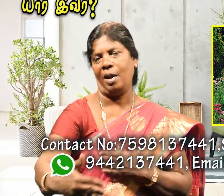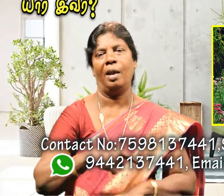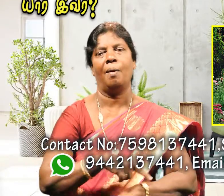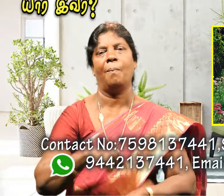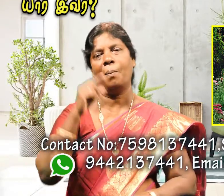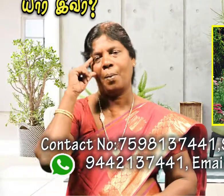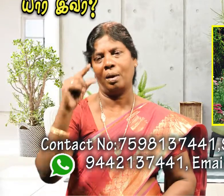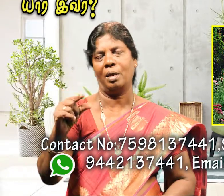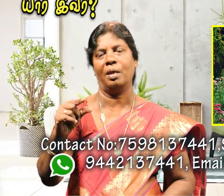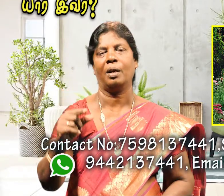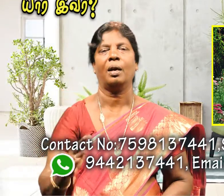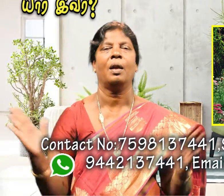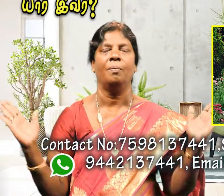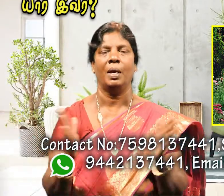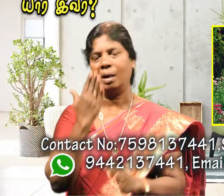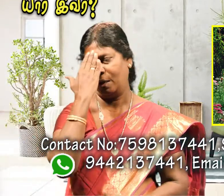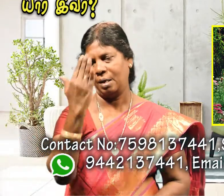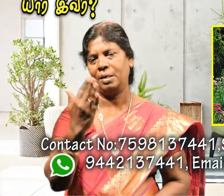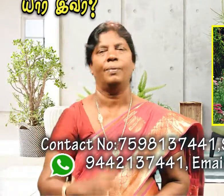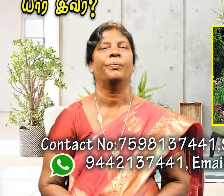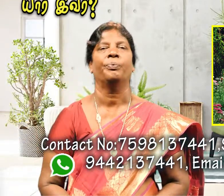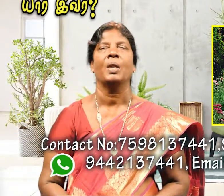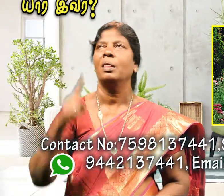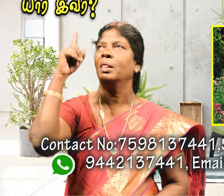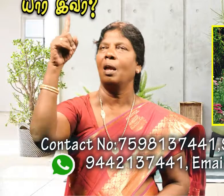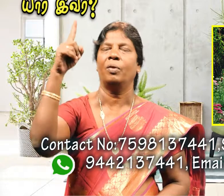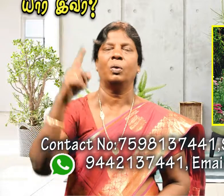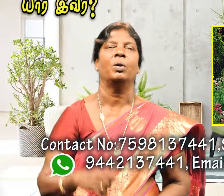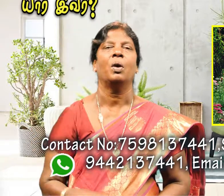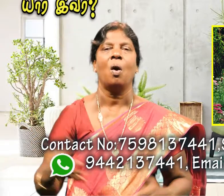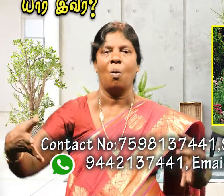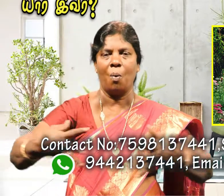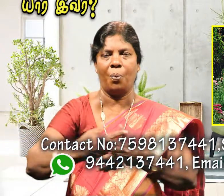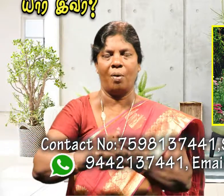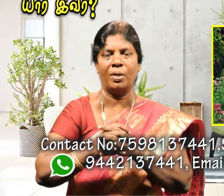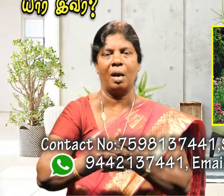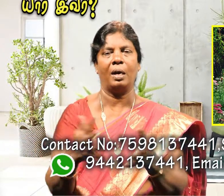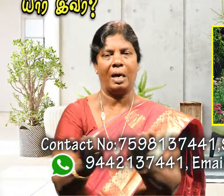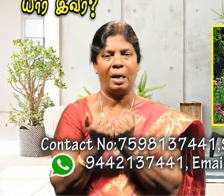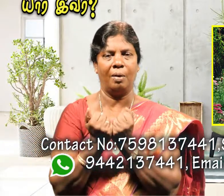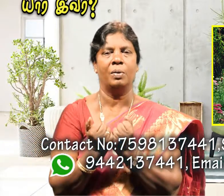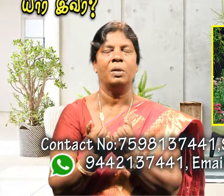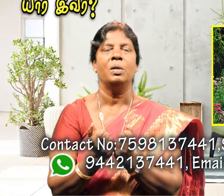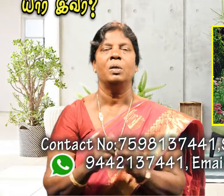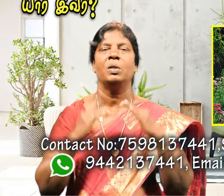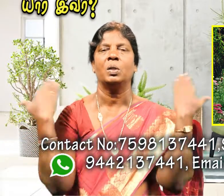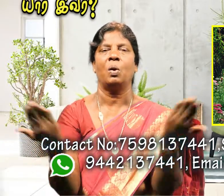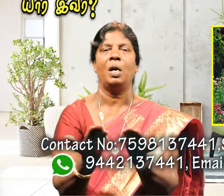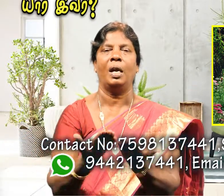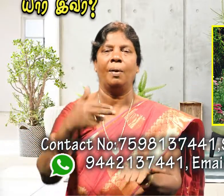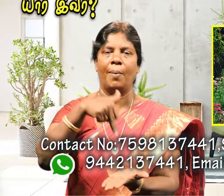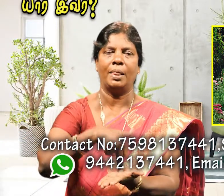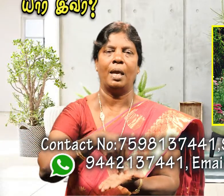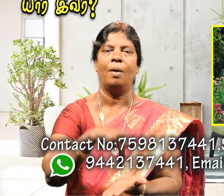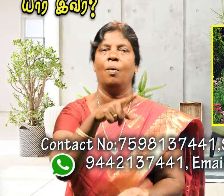இவ்வளவு நேரம் இந்நிகழ்ச்சியை கண்டு கழித்தமைக்கு நன்றி. தெய்வத்தோடு ஒப்புரவாவதால் கிடைக்கும்